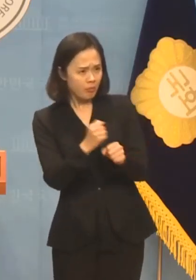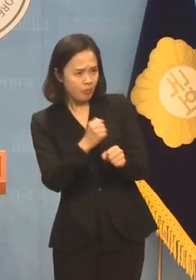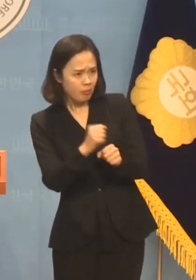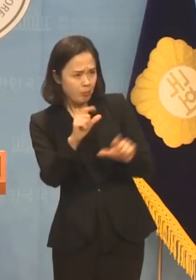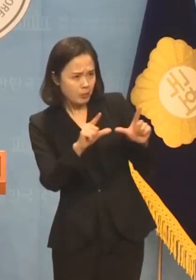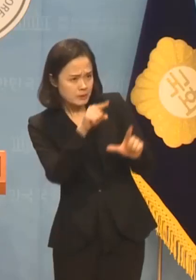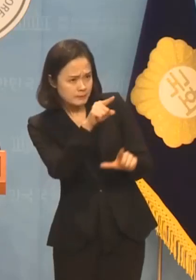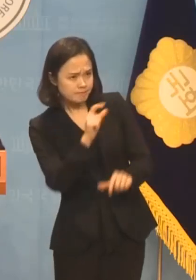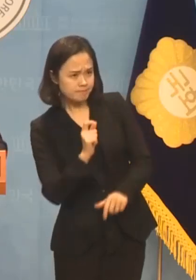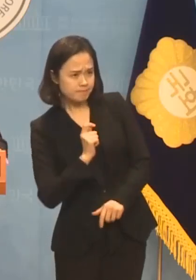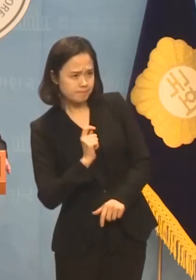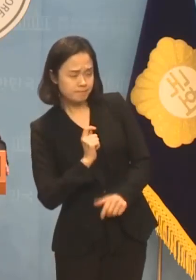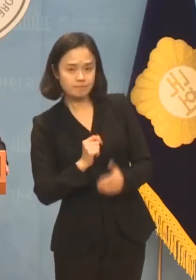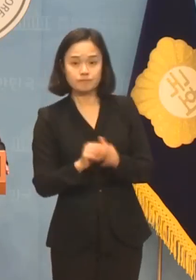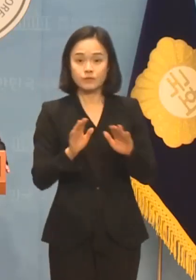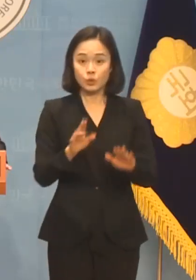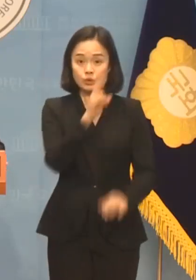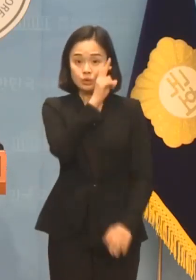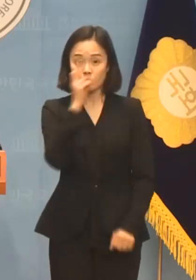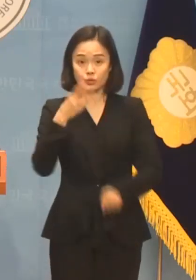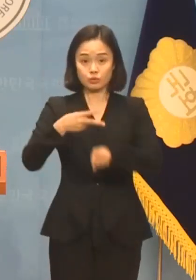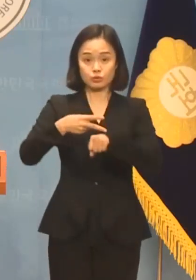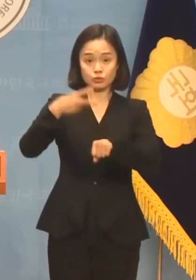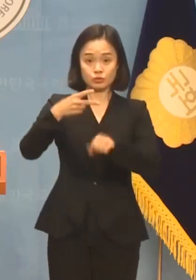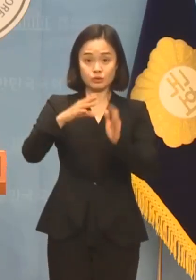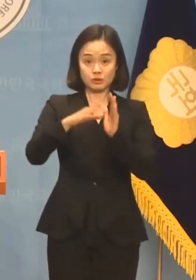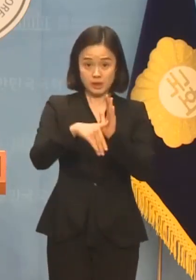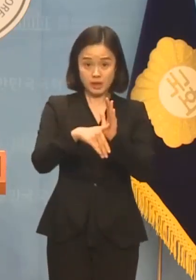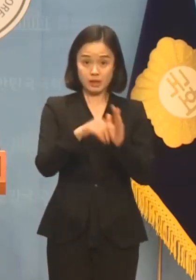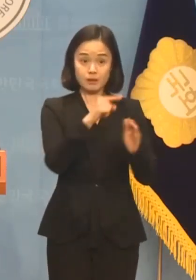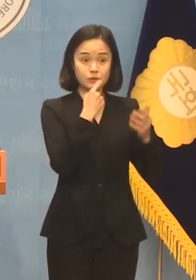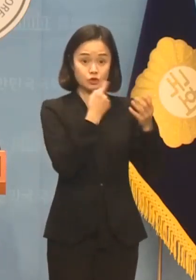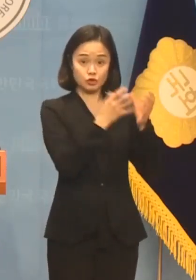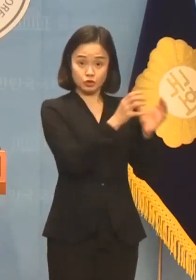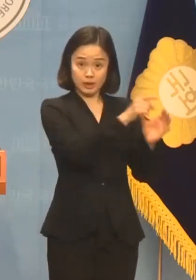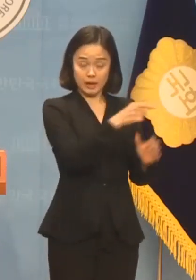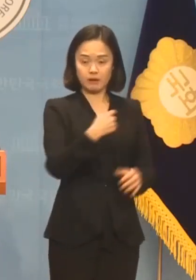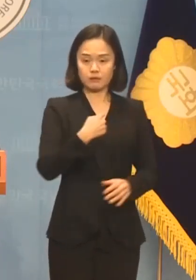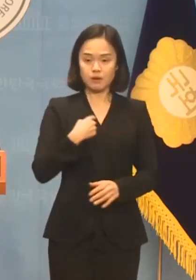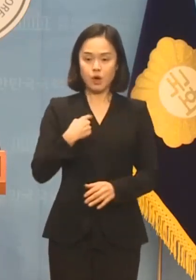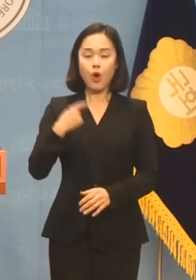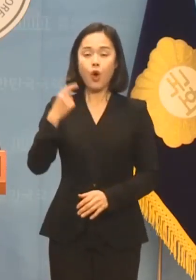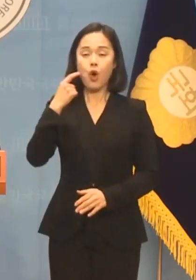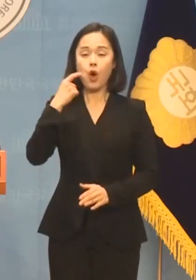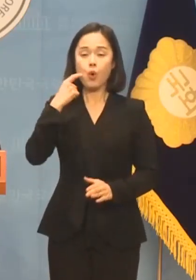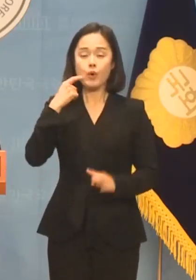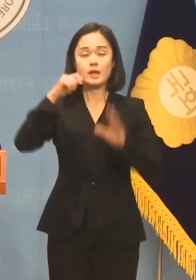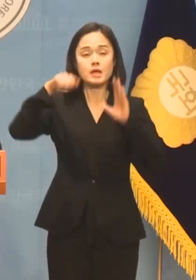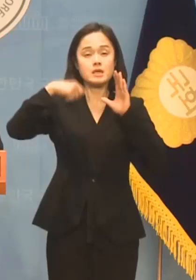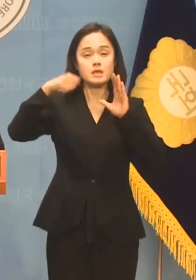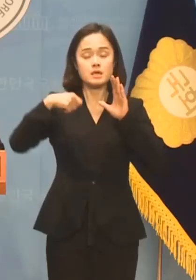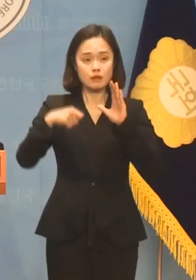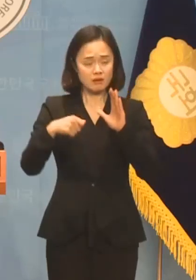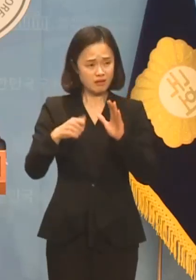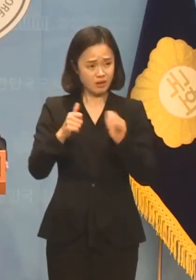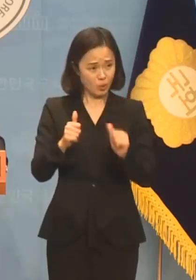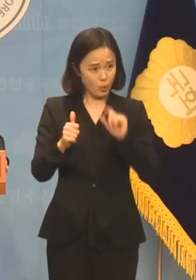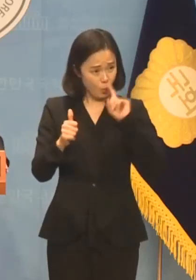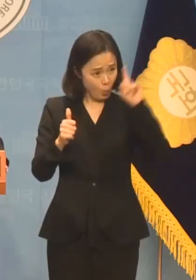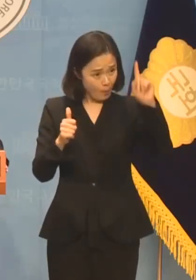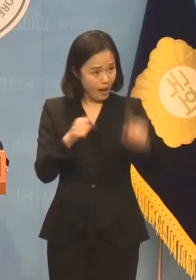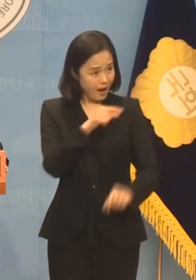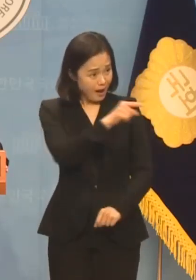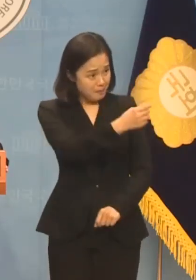민주당이 오늘 오후 2시에 저를 허위사실 유포로 고발하려 한다는 전언이 돌고 있습니다.